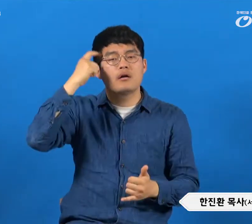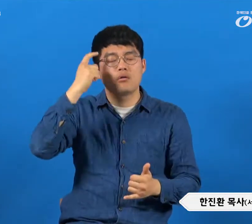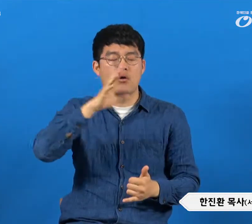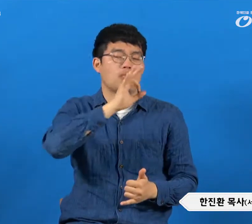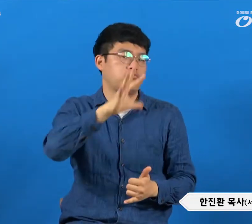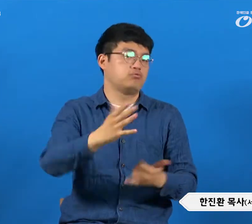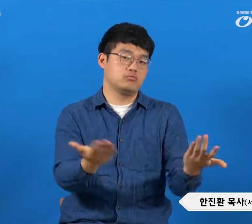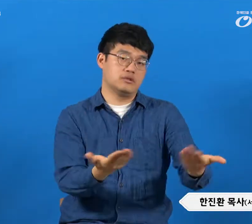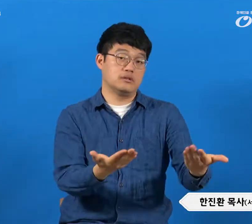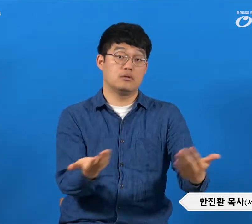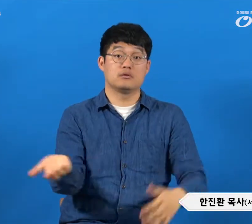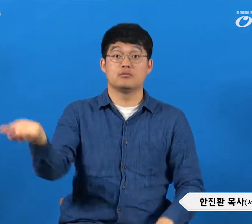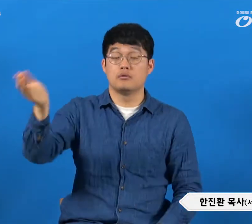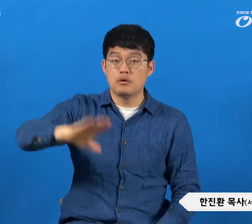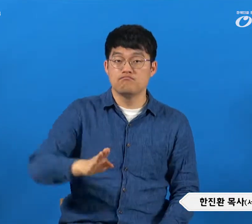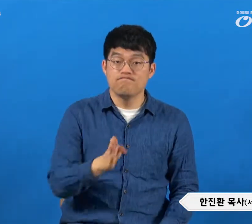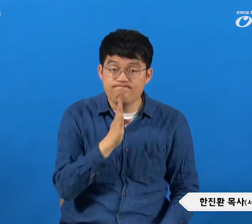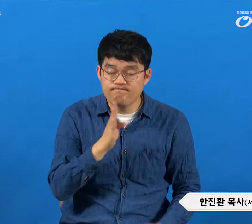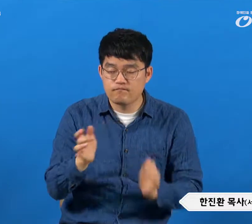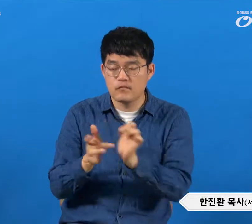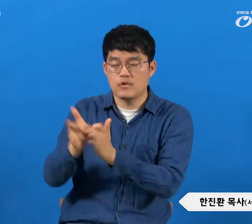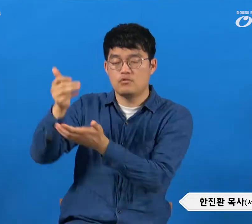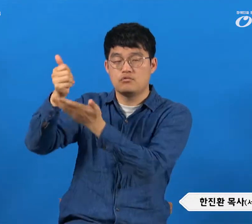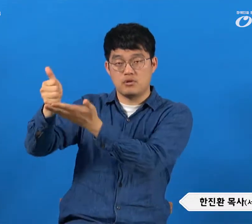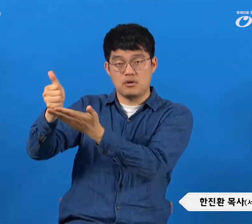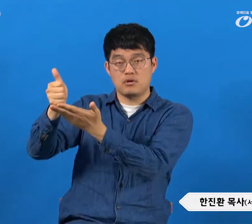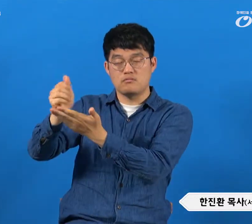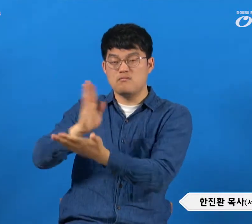그런데 그것이 예수님에게 이루어졌습니다.